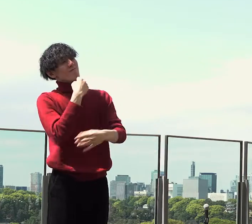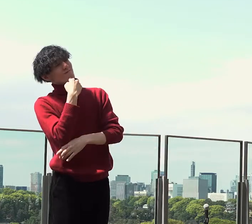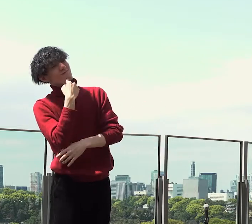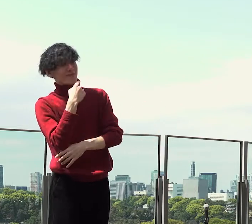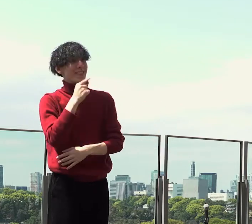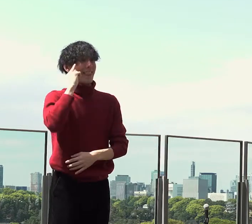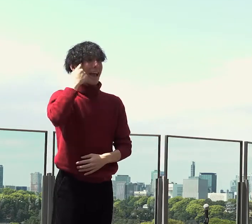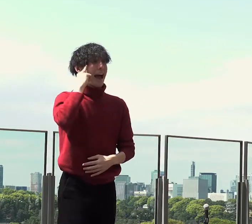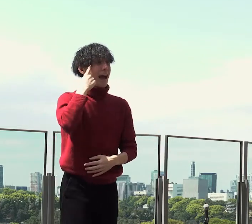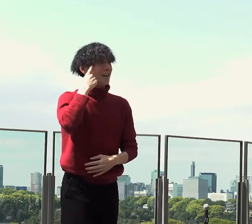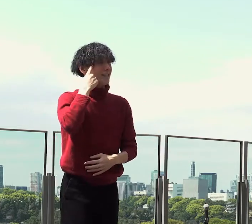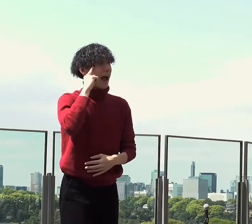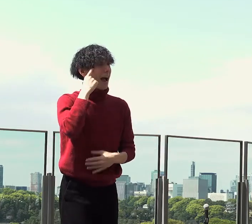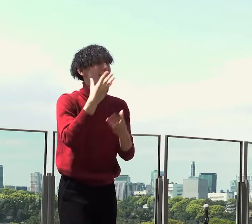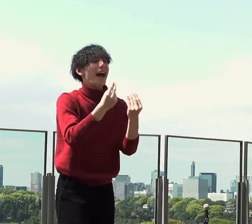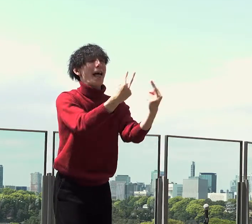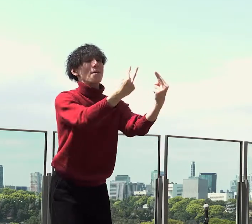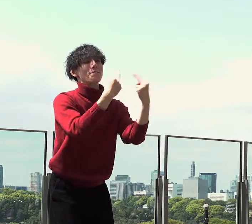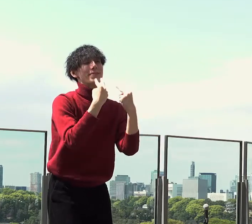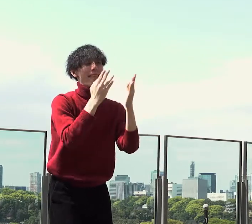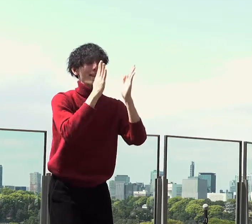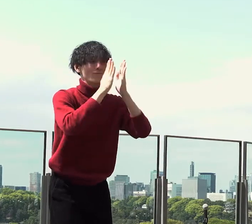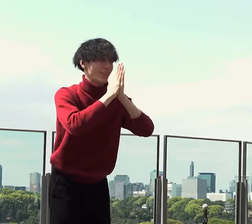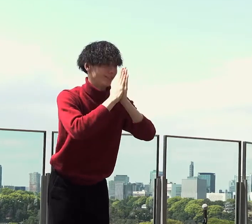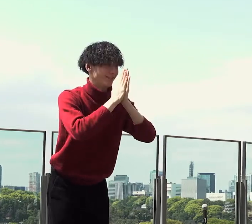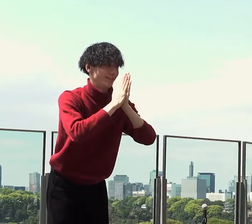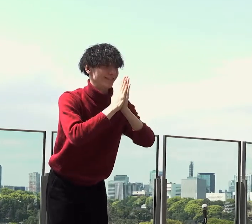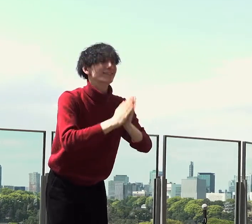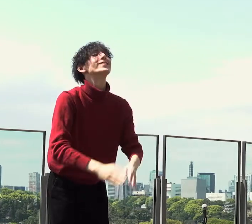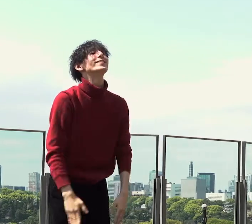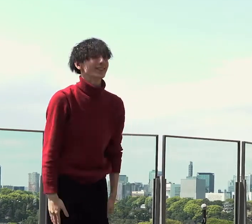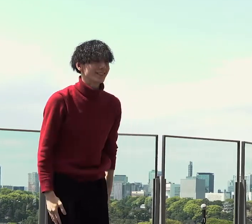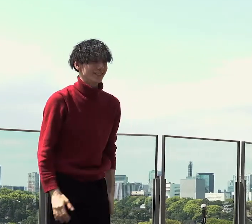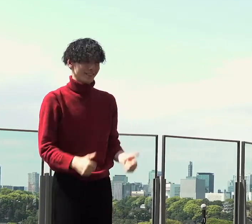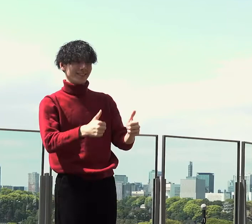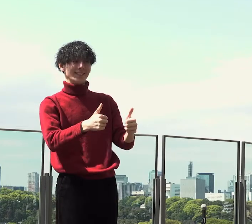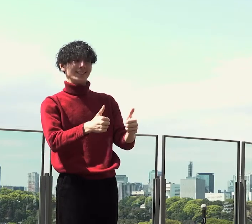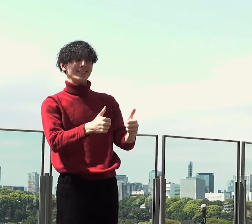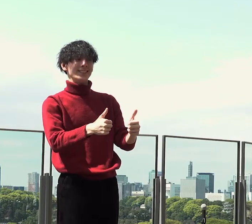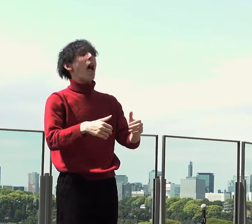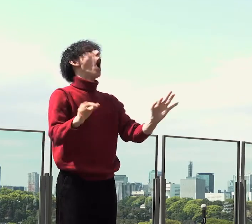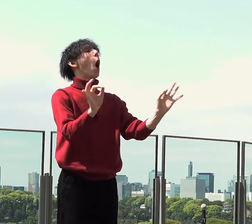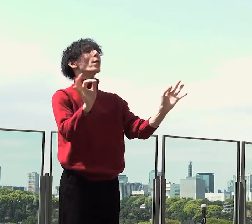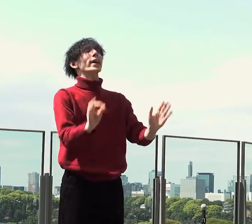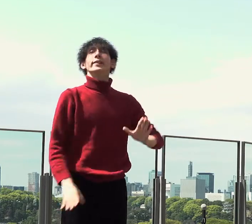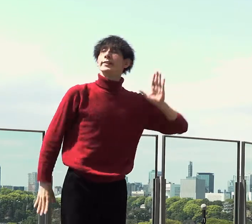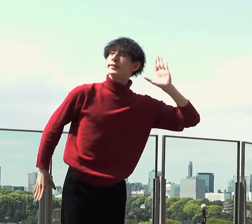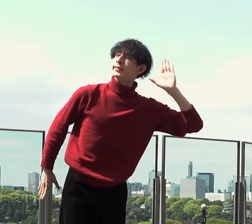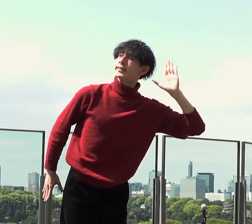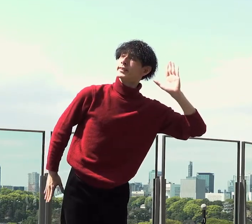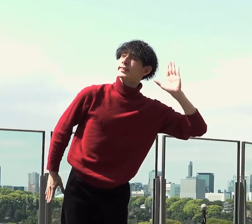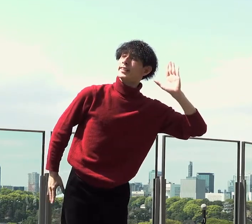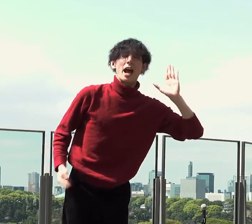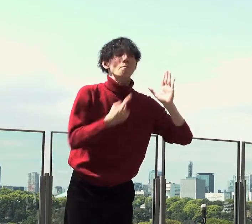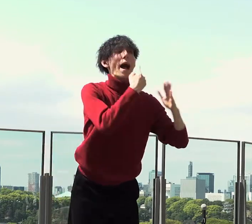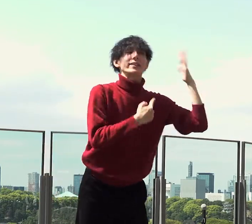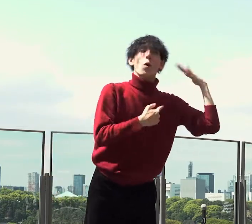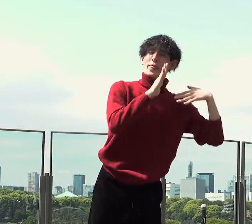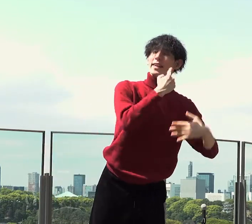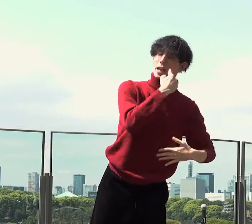ノかなバイオリンかななんていうことを考えながら見てみてください。よろしいでしょうか、 OK ですか、ち